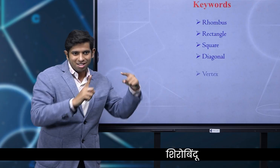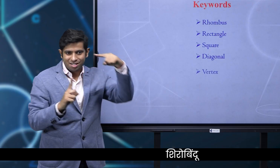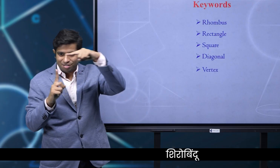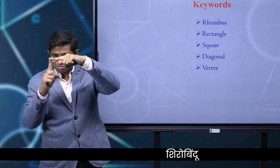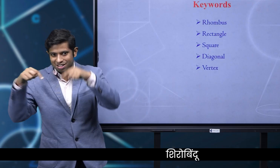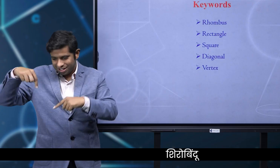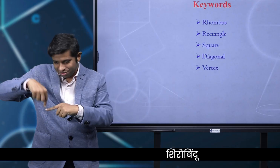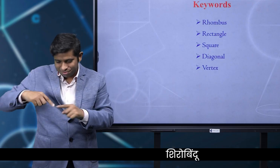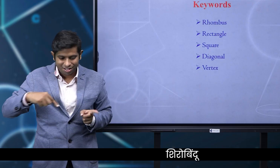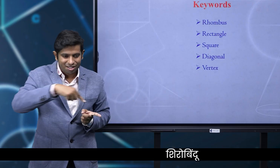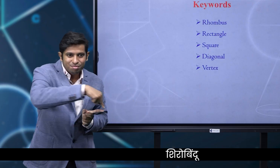शिरोबिंदू,